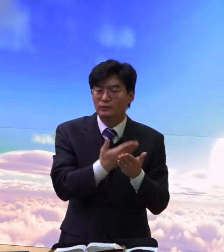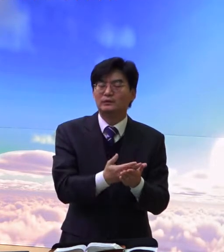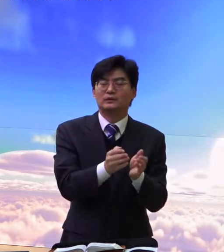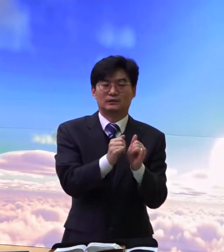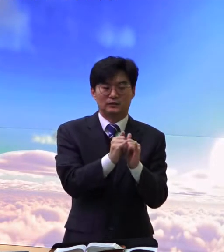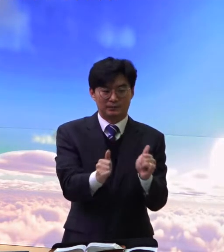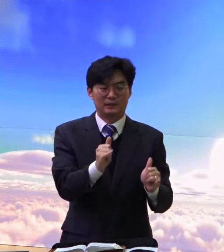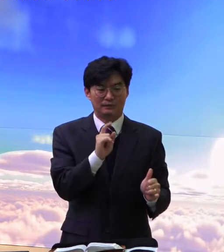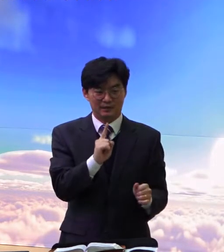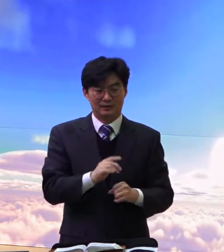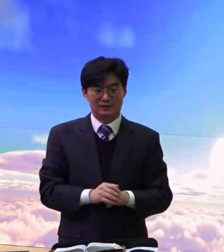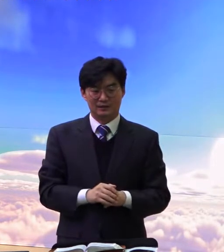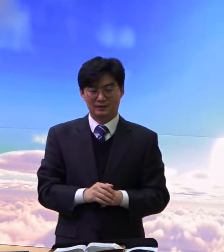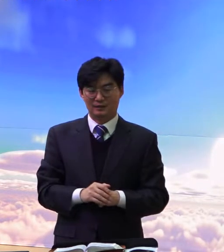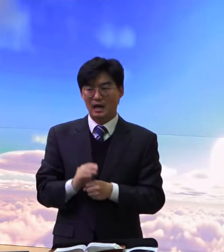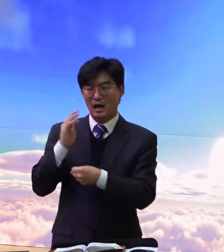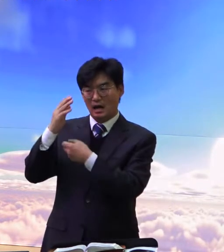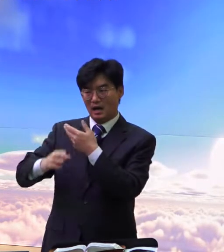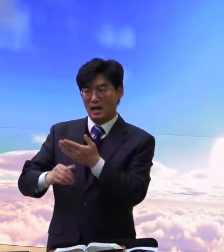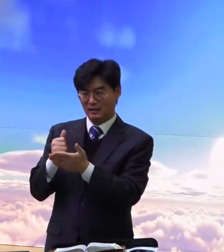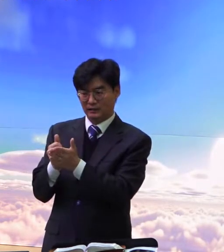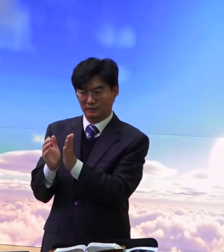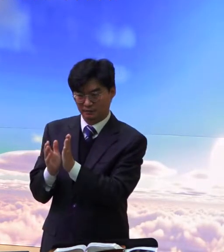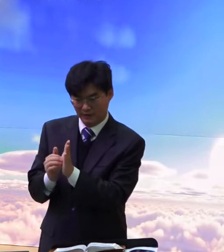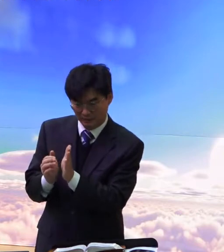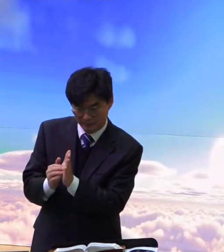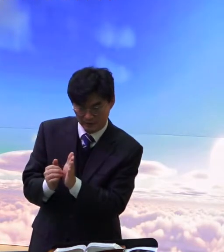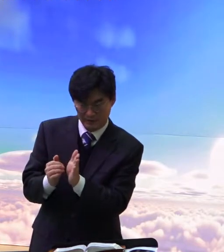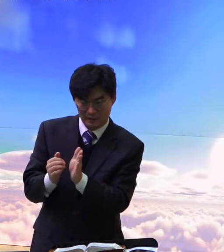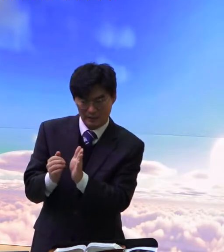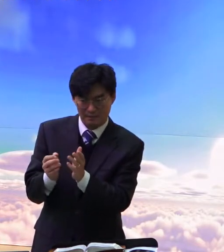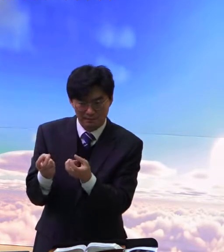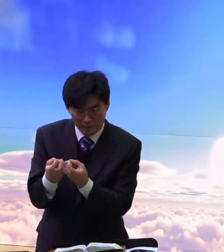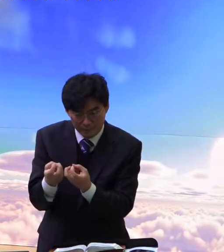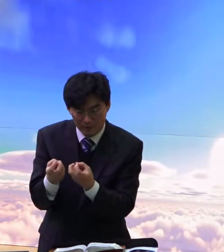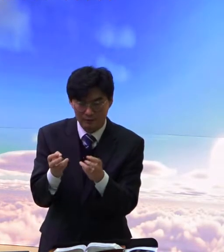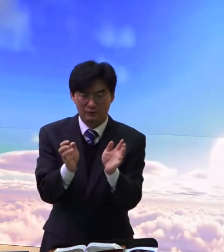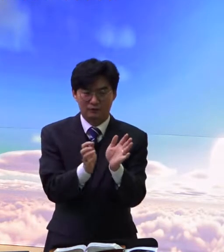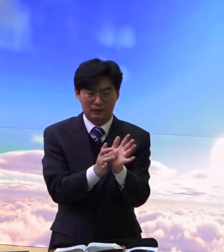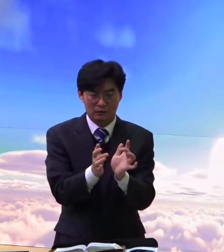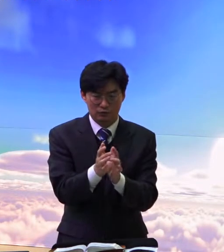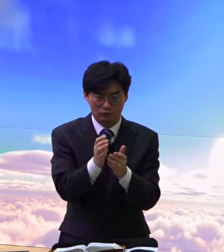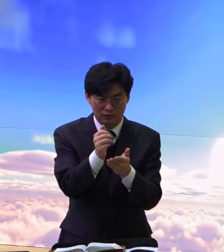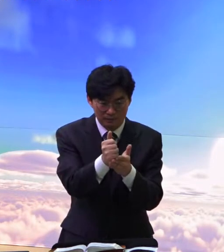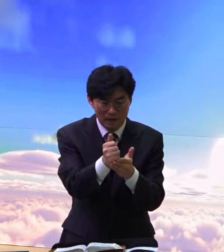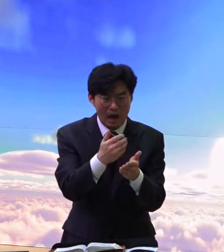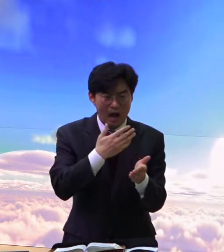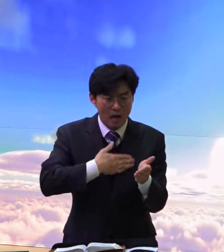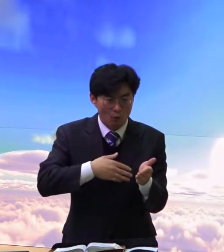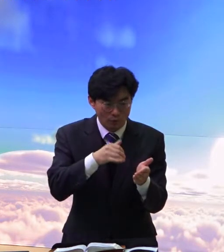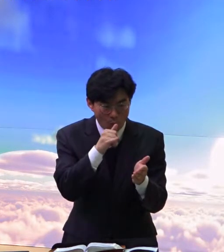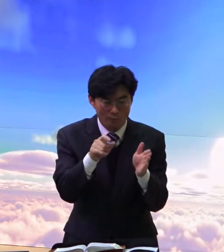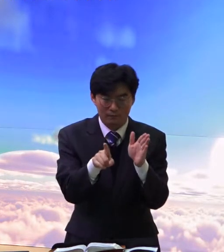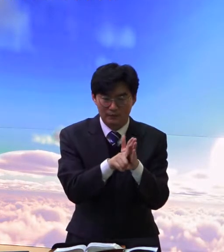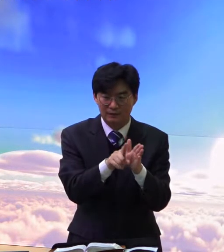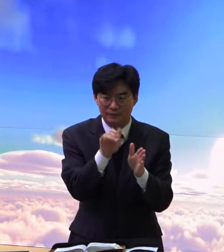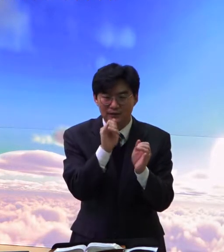있다는 것입니다. 하나님의 비밀인 예수 그리스도 안에 지혜와 지식의 모든 보화, 하늘나라의 것, 하나님의 것이 다 있다는 것입니다.